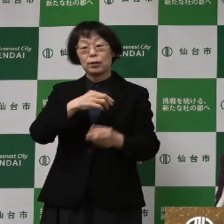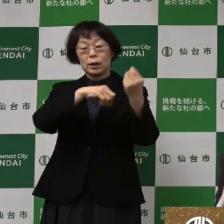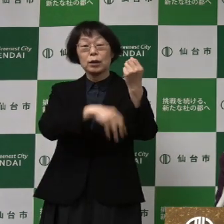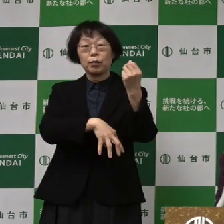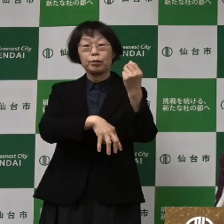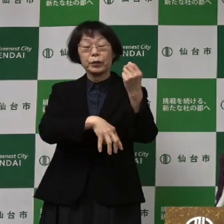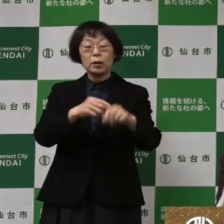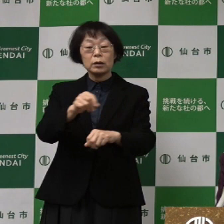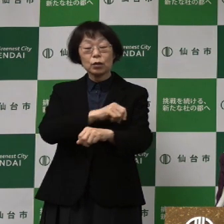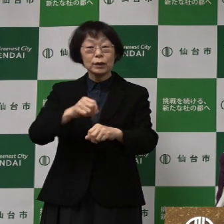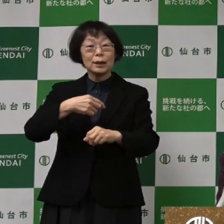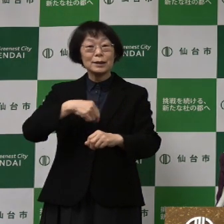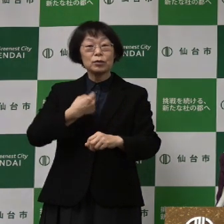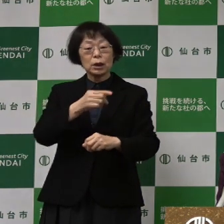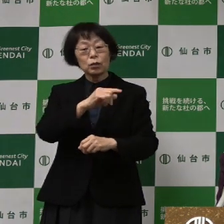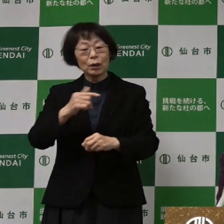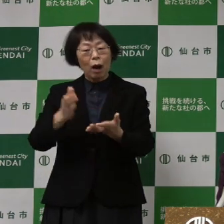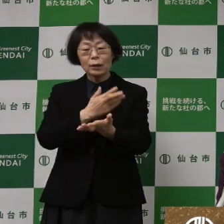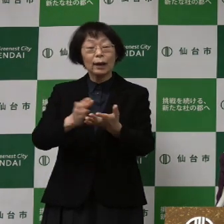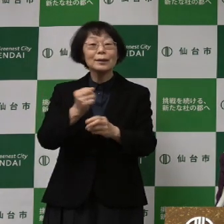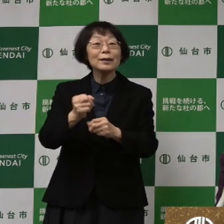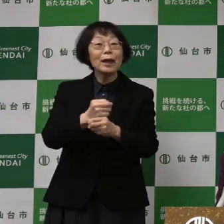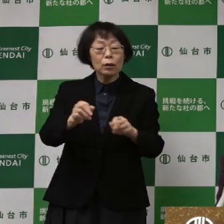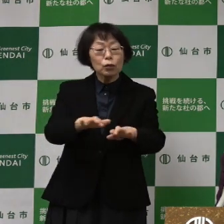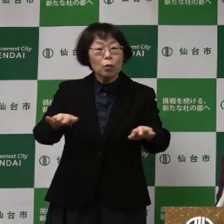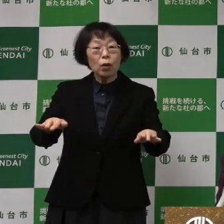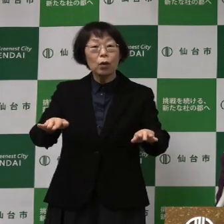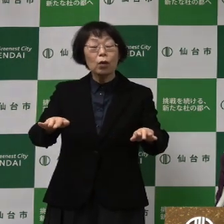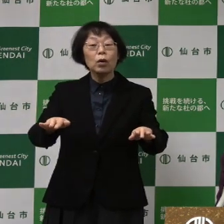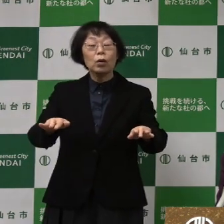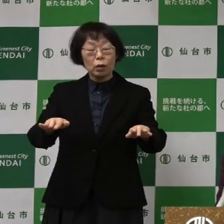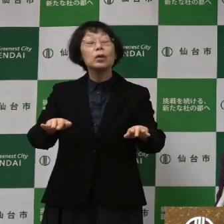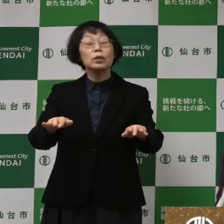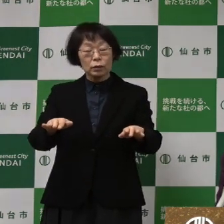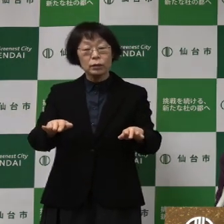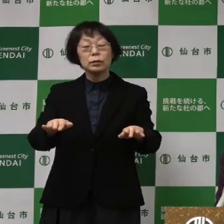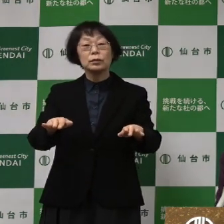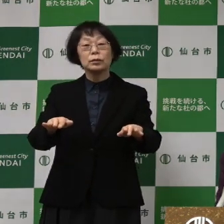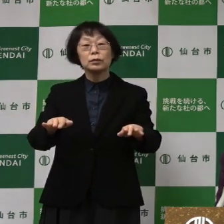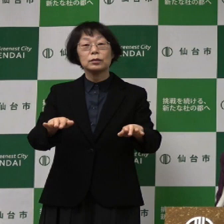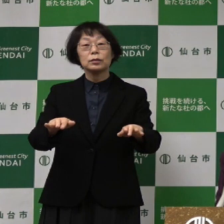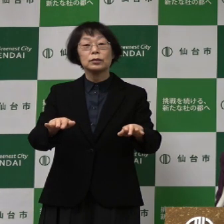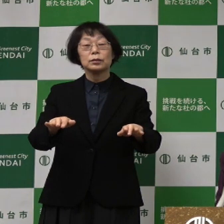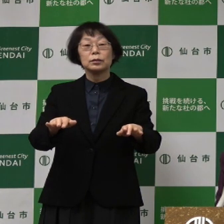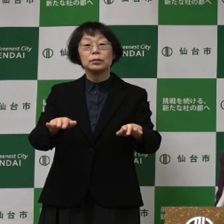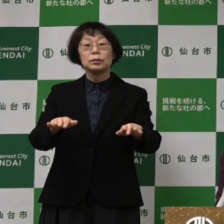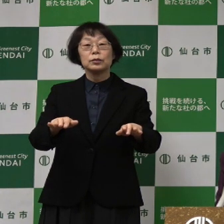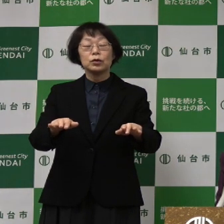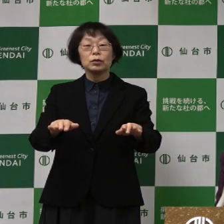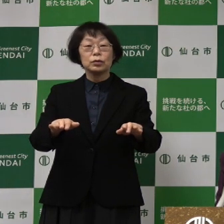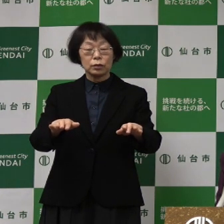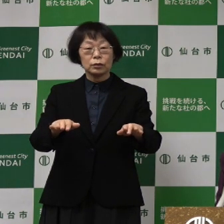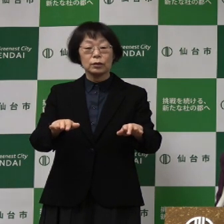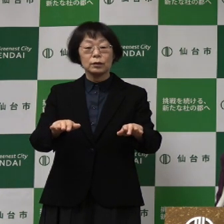にご自分でいろいろなことを判断できないと思われる年代のお